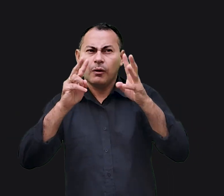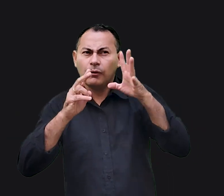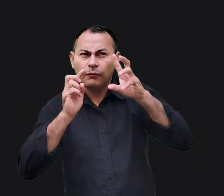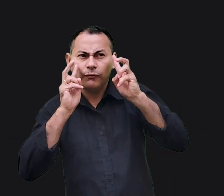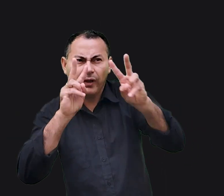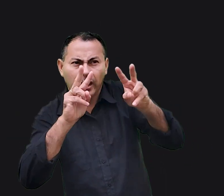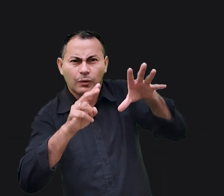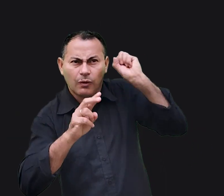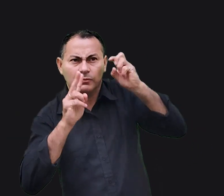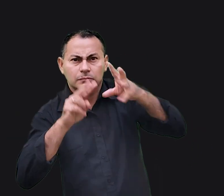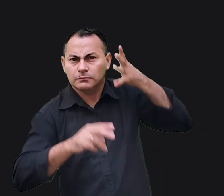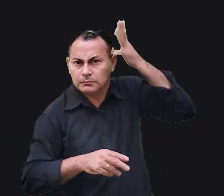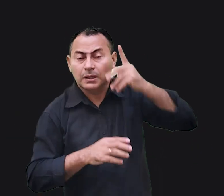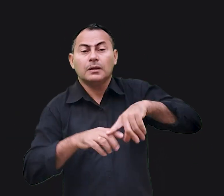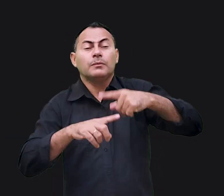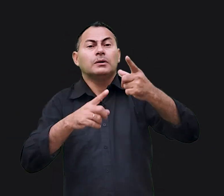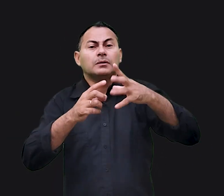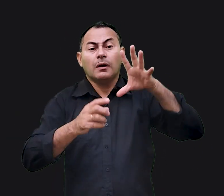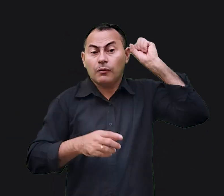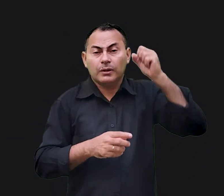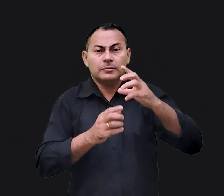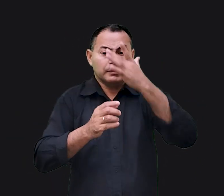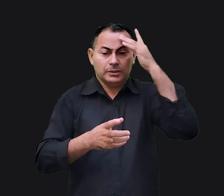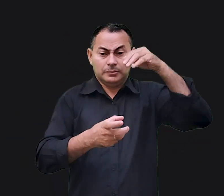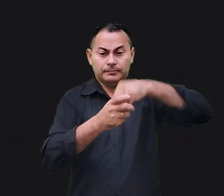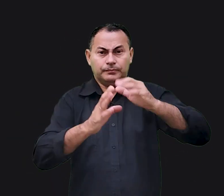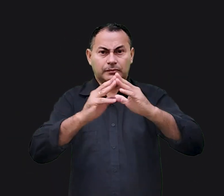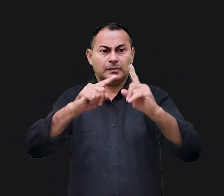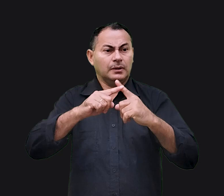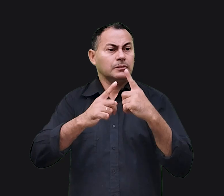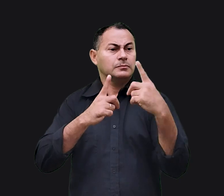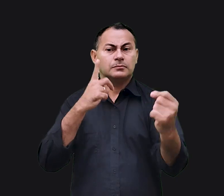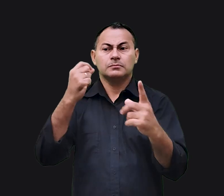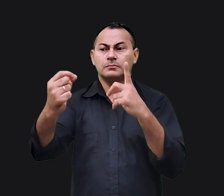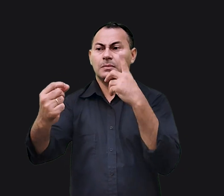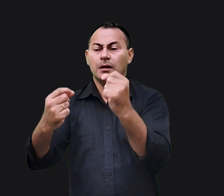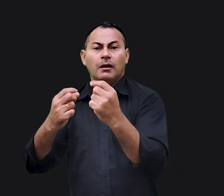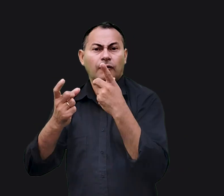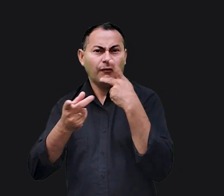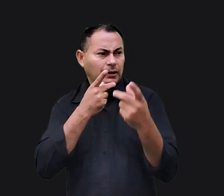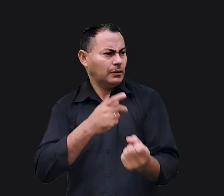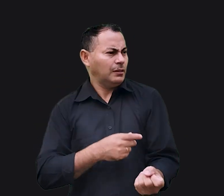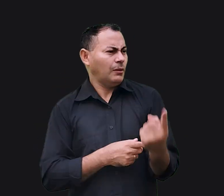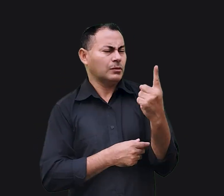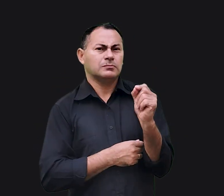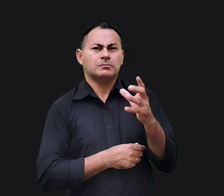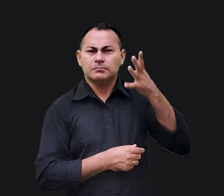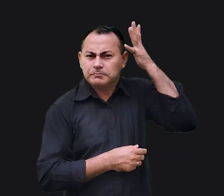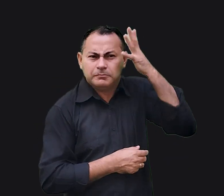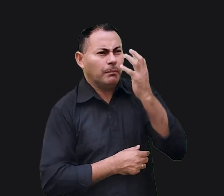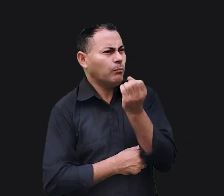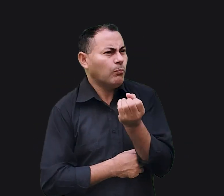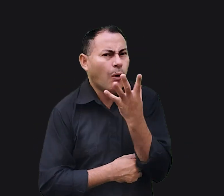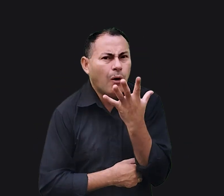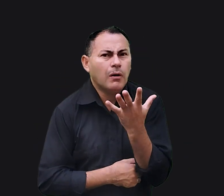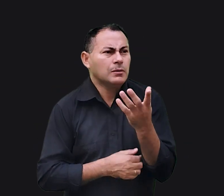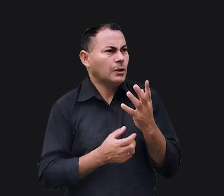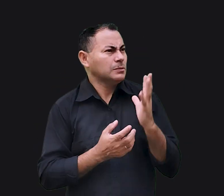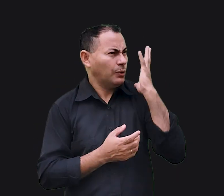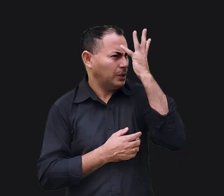sermão. Então, depois de ouvirem o sermão, os membros da igreja saem comentando: "Puxa, que sermão bom!" E a